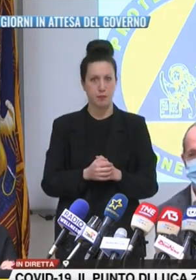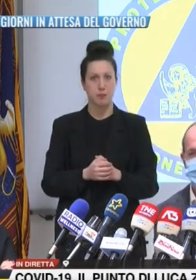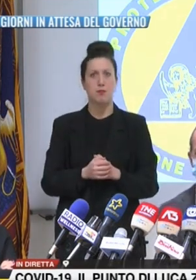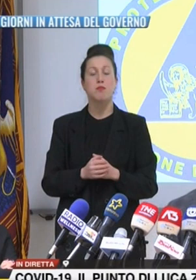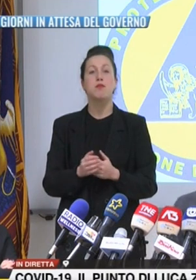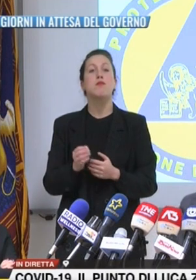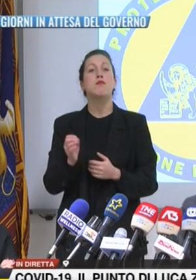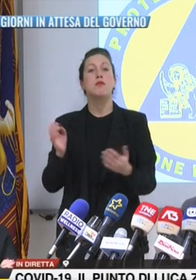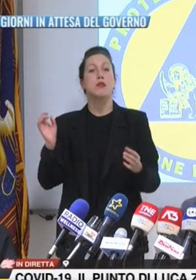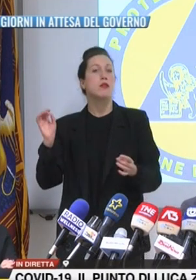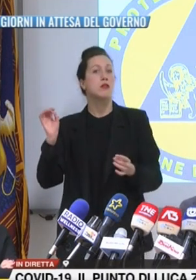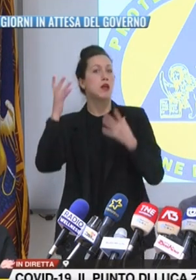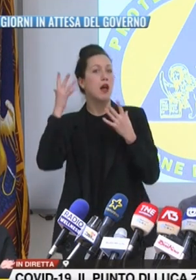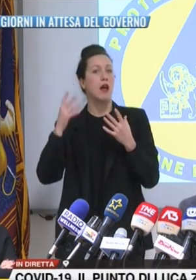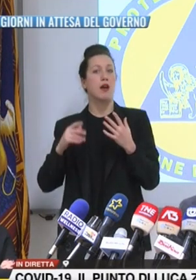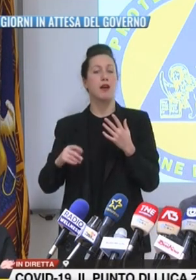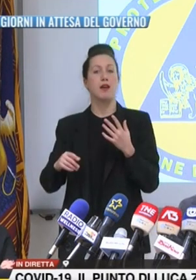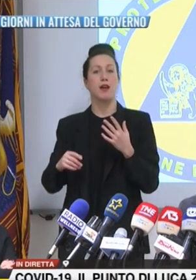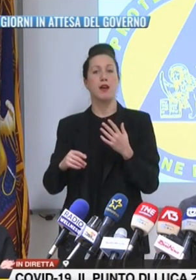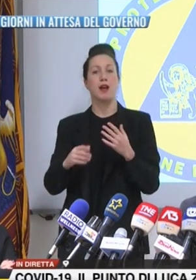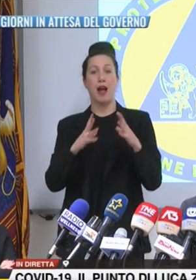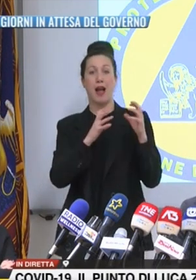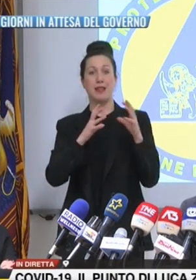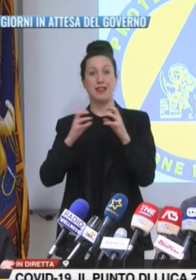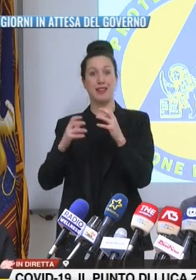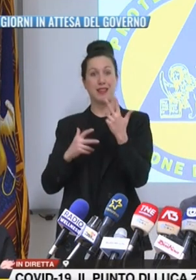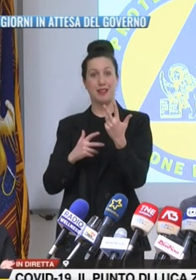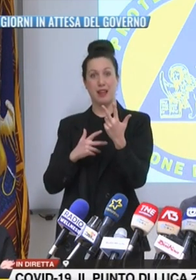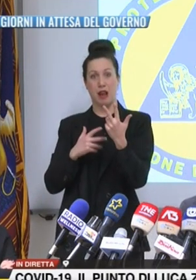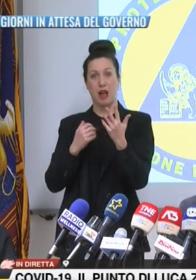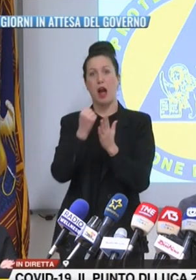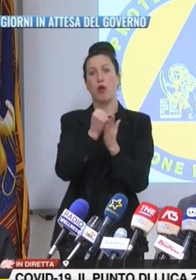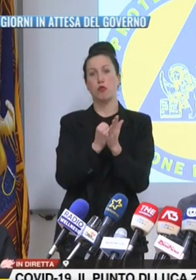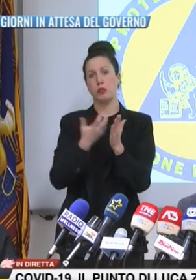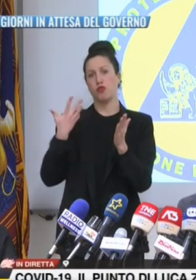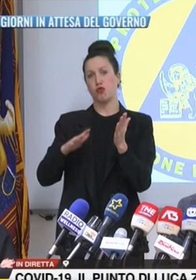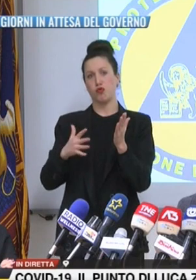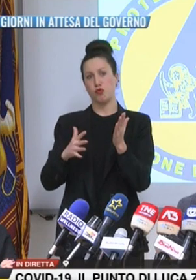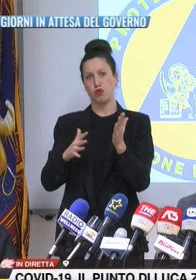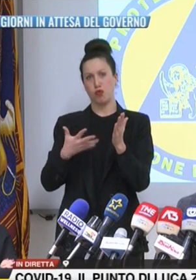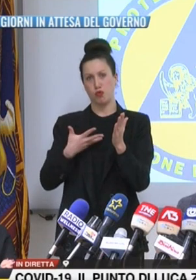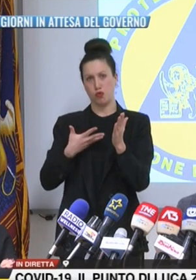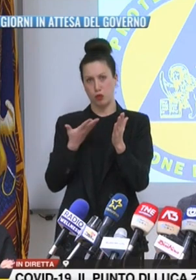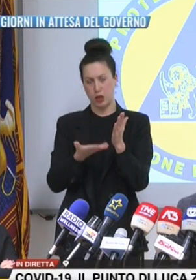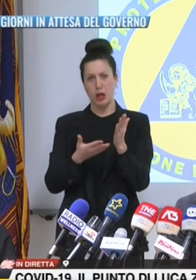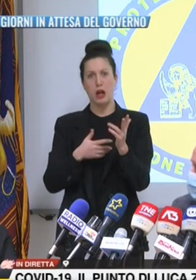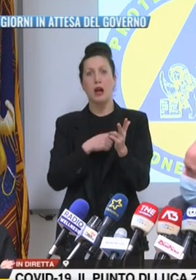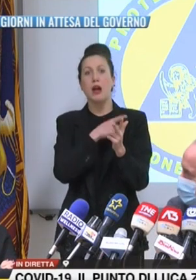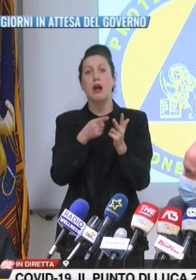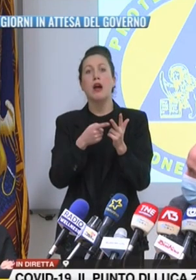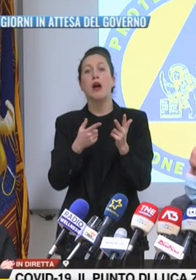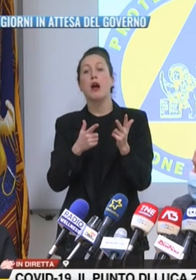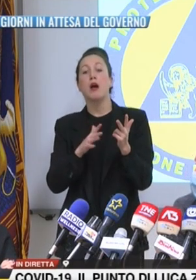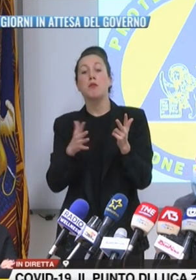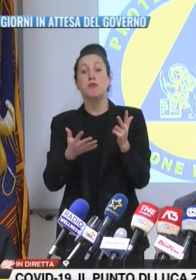vaccini di una di queste tre aziende autorizzate, noi valutiamo. E guardate, stamattina proprio in una riunione c'era